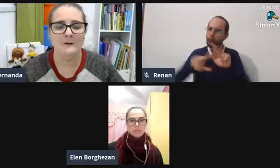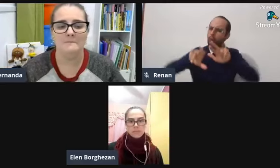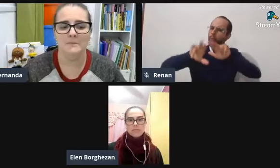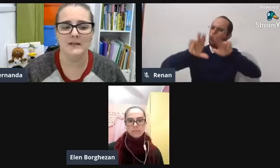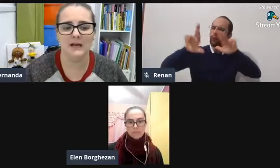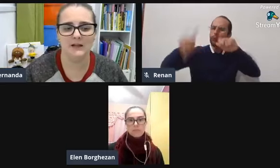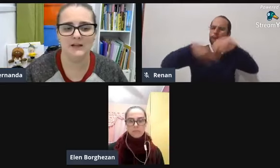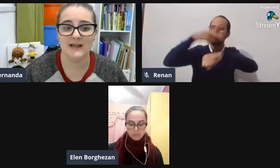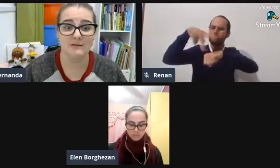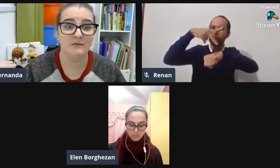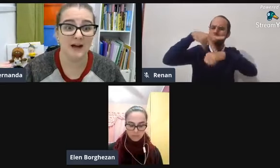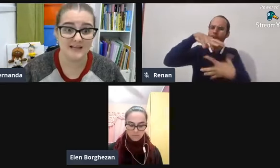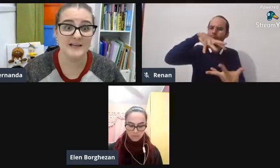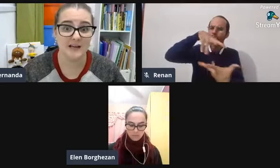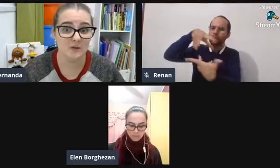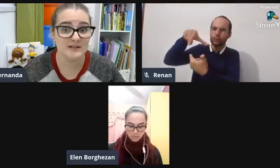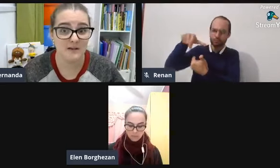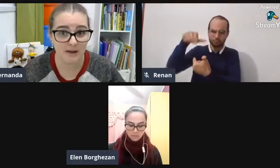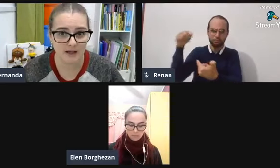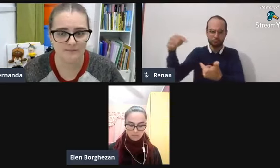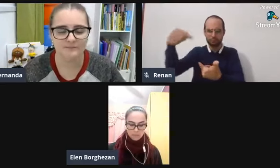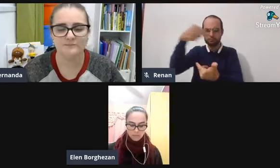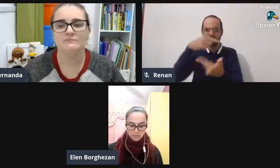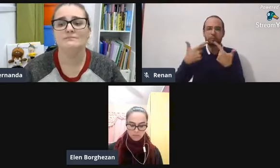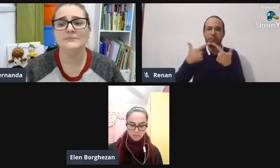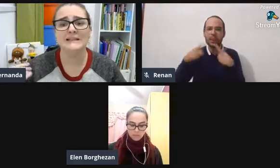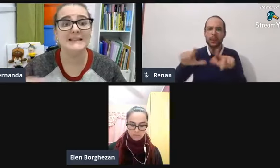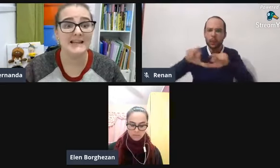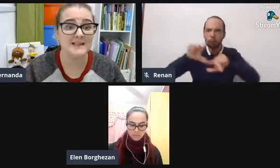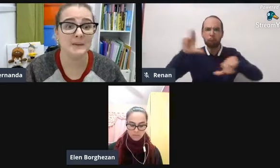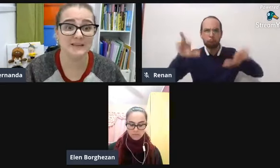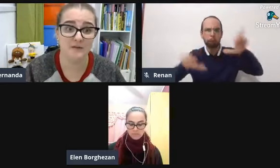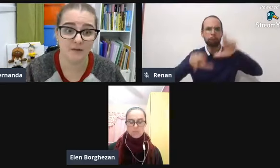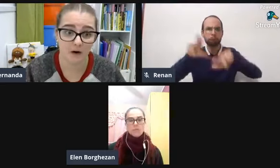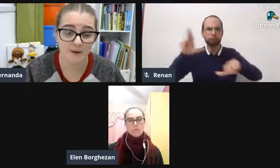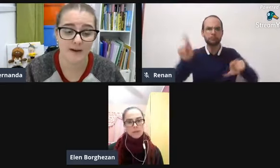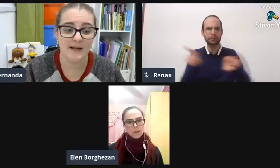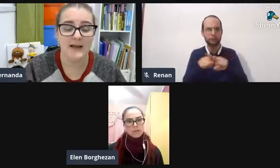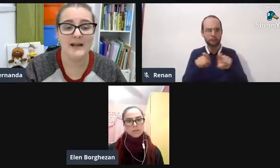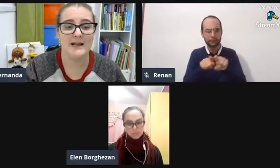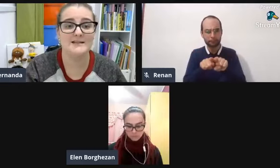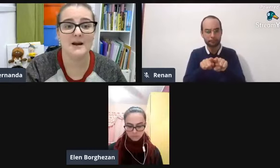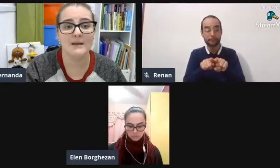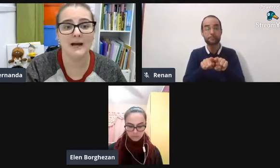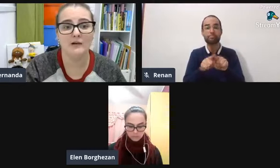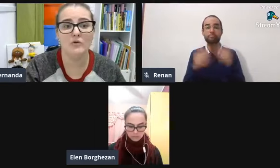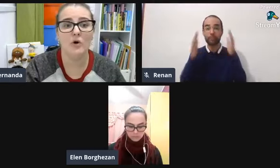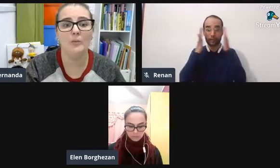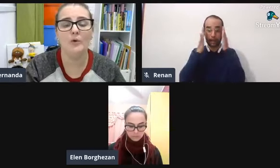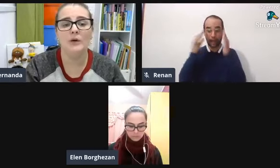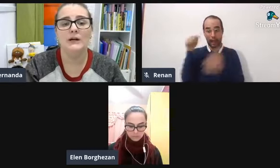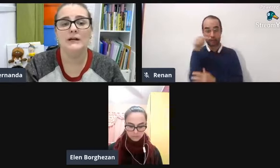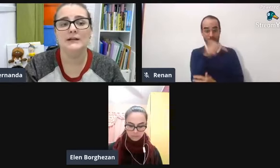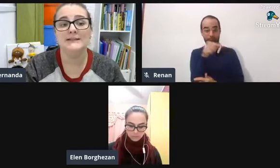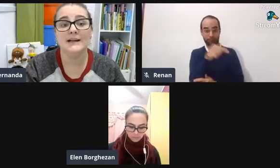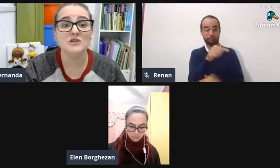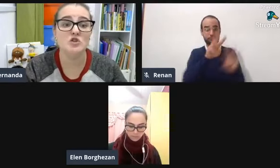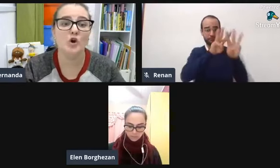né? E ela é em várias línguas também. Nessa plataforma, eles trabalham